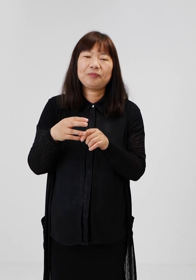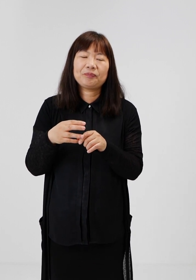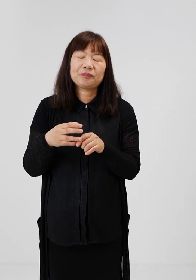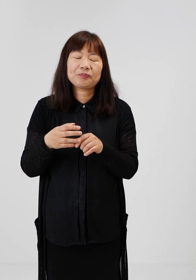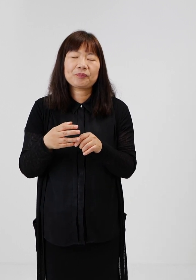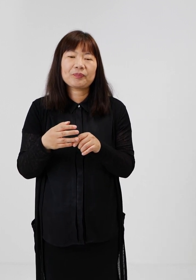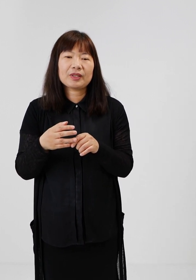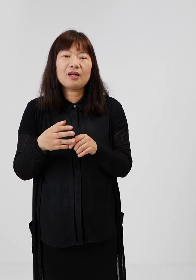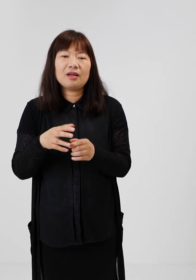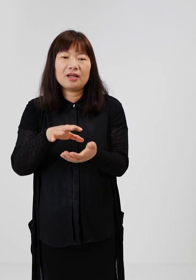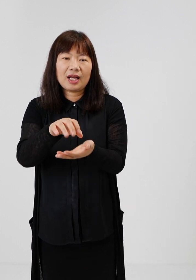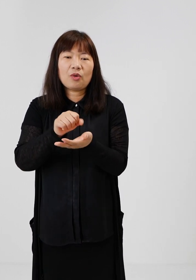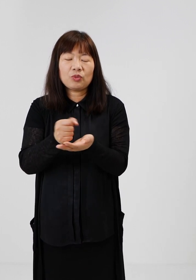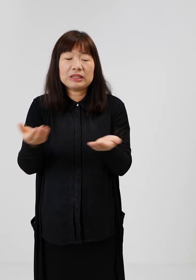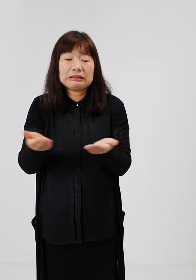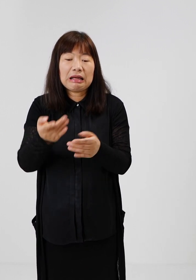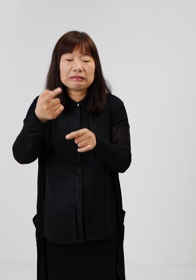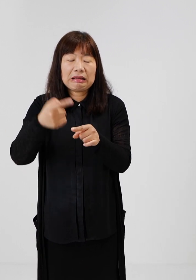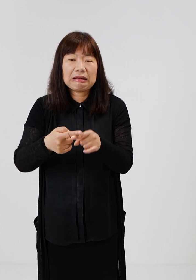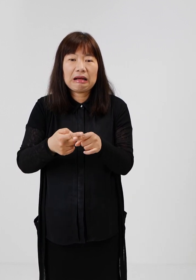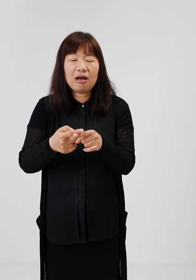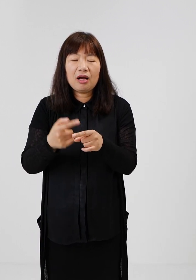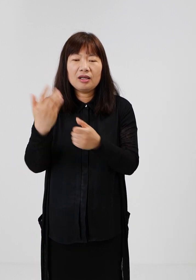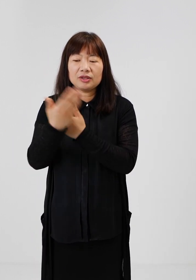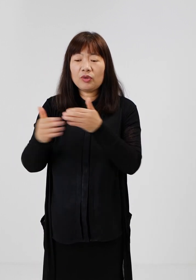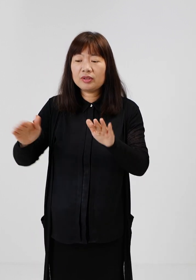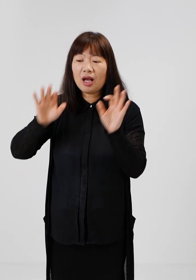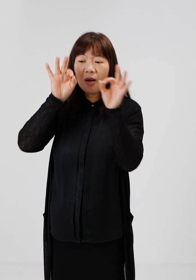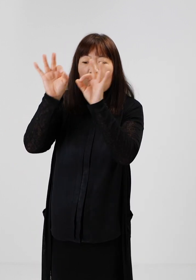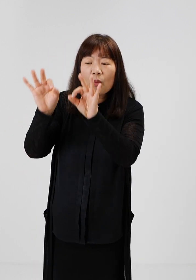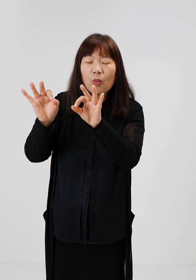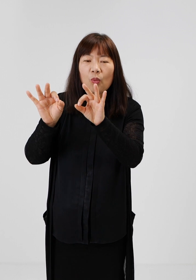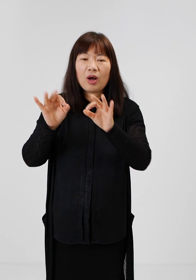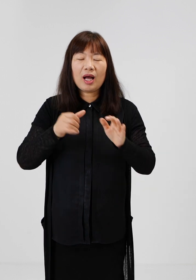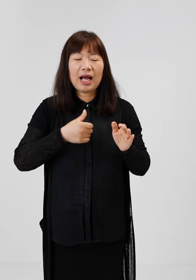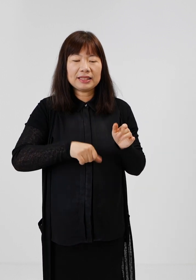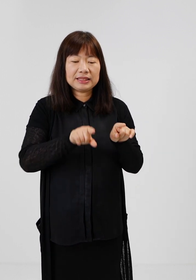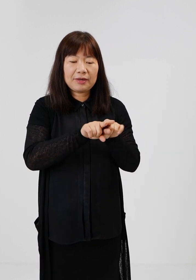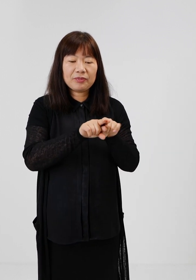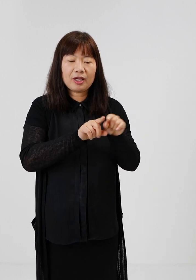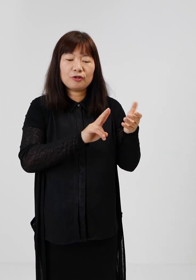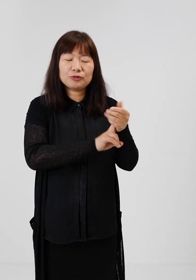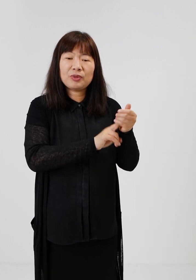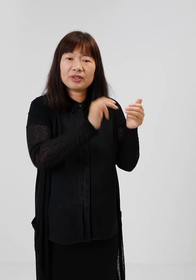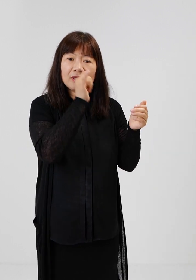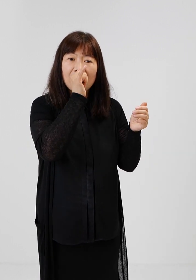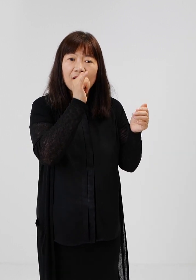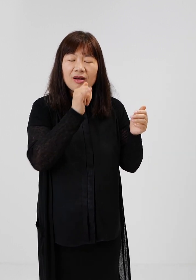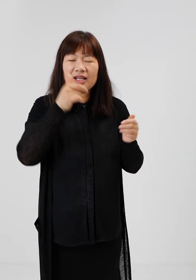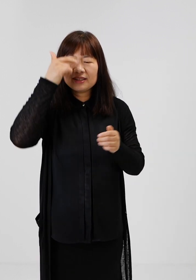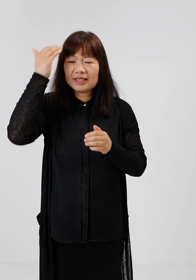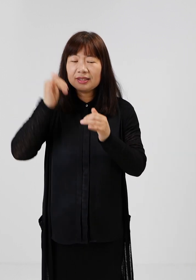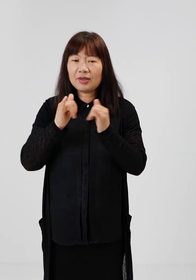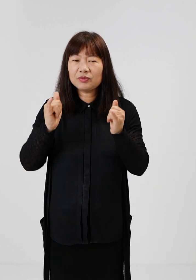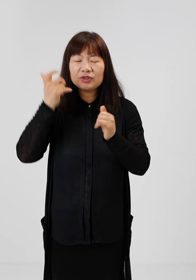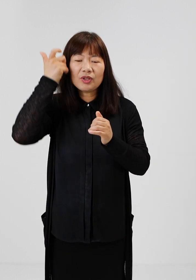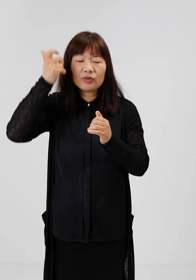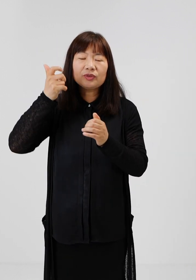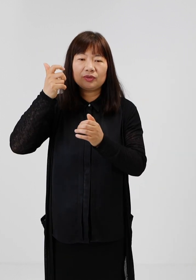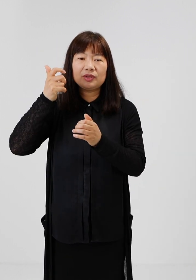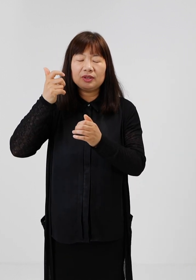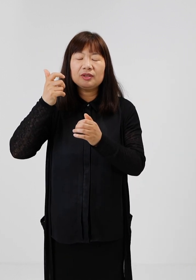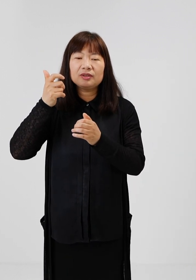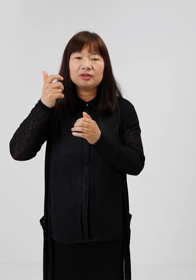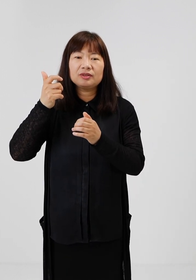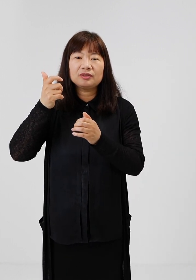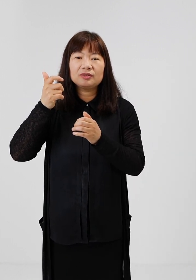4명의 아들과 함께 숨어요. 이 무슨 얘기냐면 고대 사람들은 영적인 존재를 직접 보면